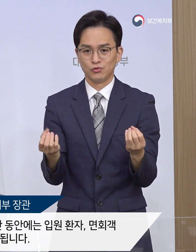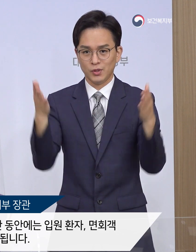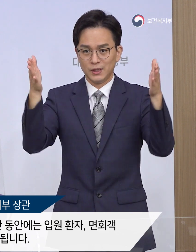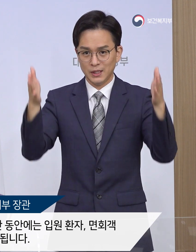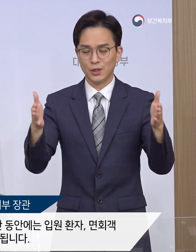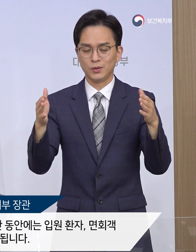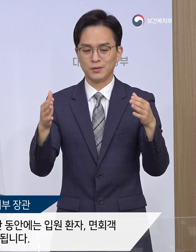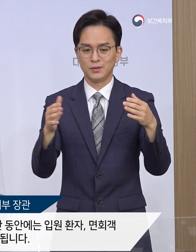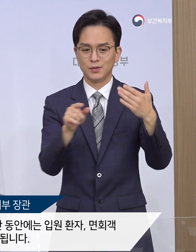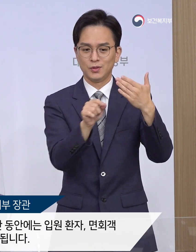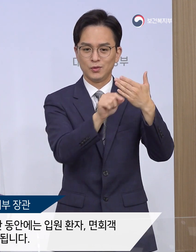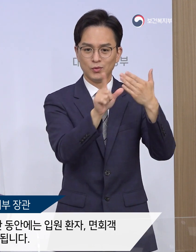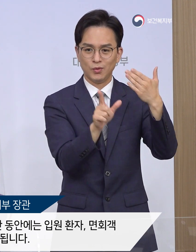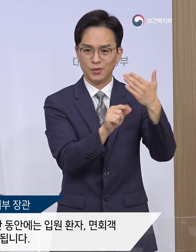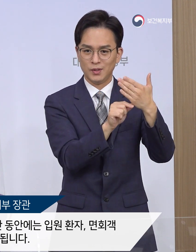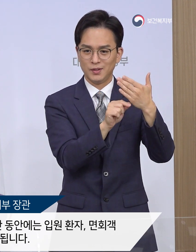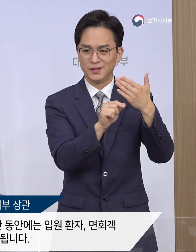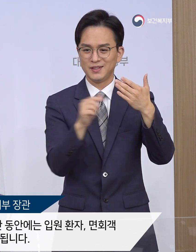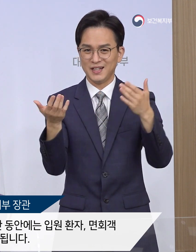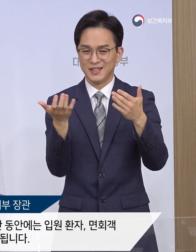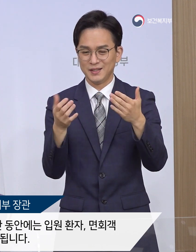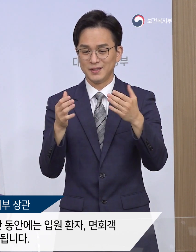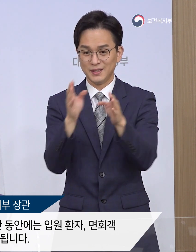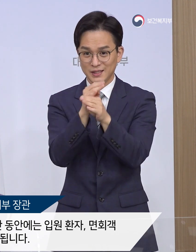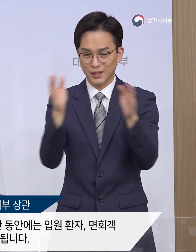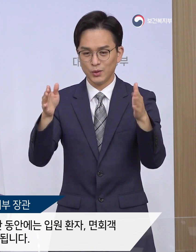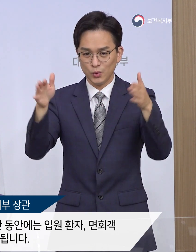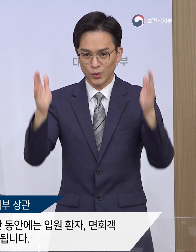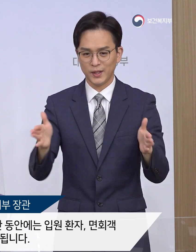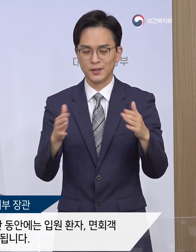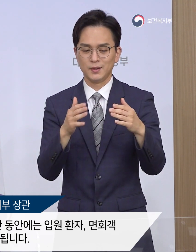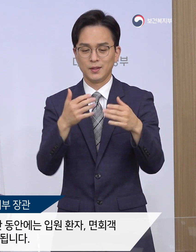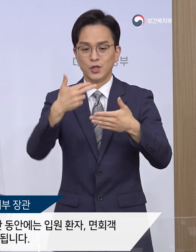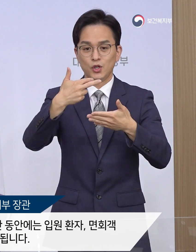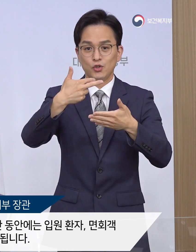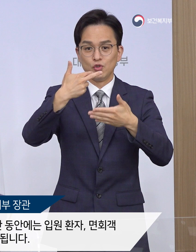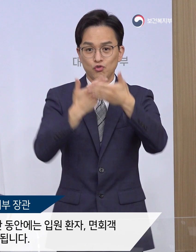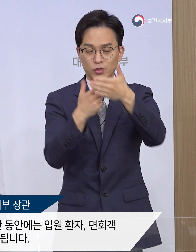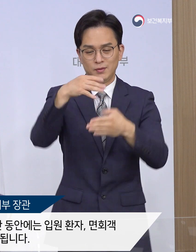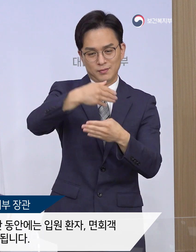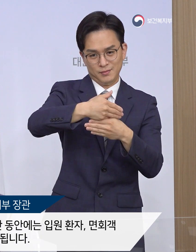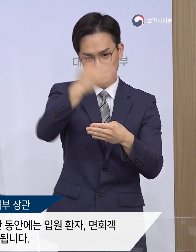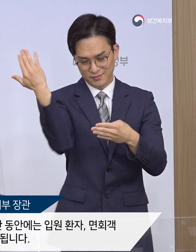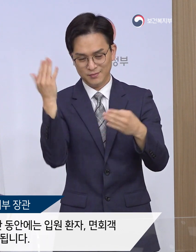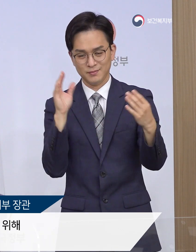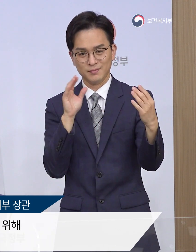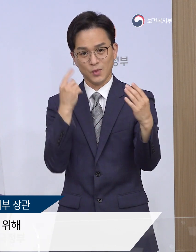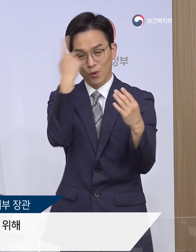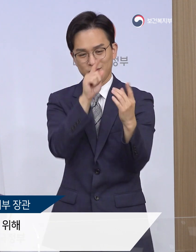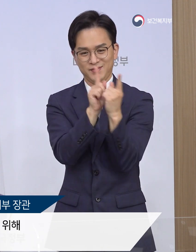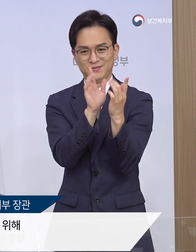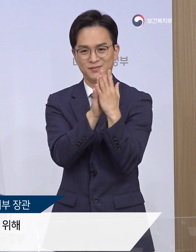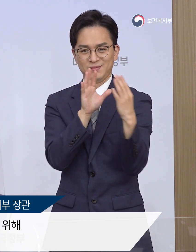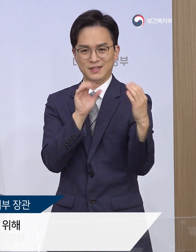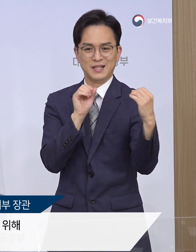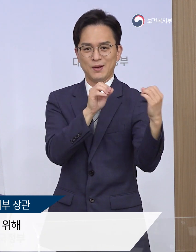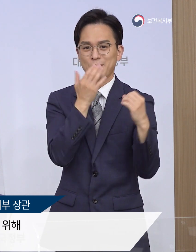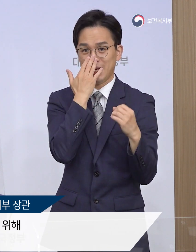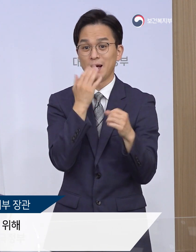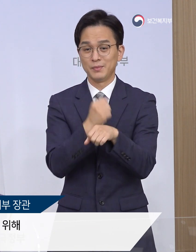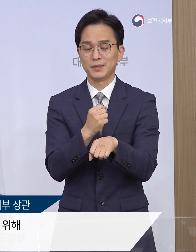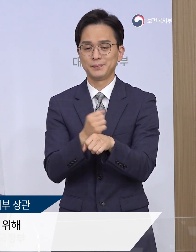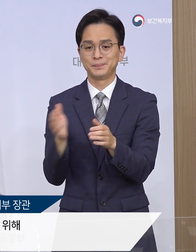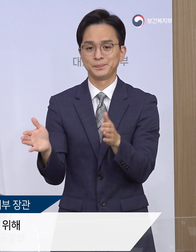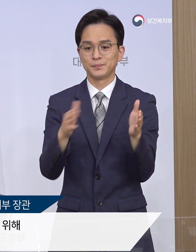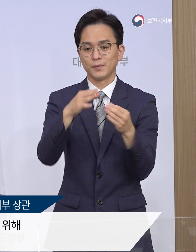면회객 모두 예방접종 완료자인 경우 접촉 면회가 허용됩니다. 추석 이동 증가로 인한